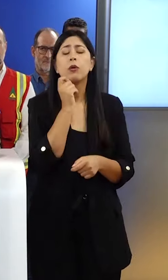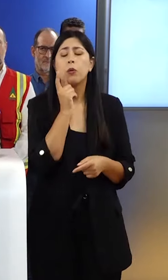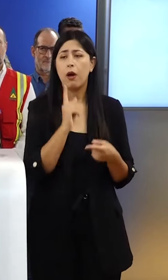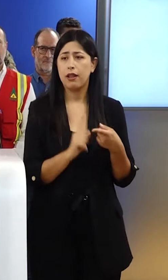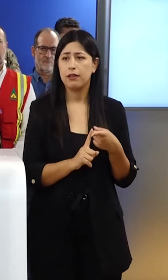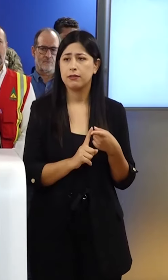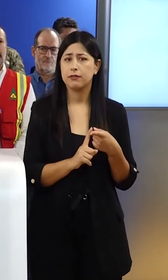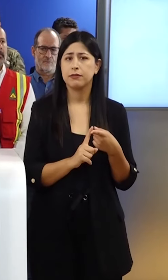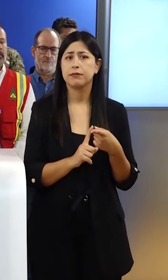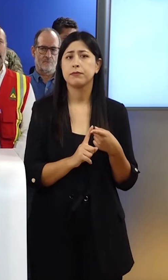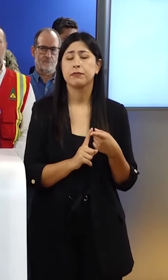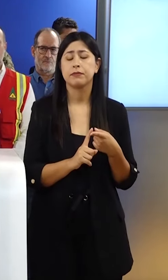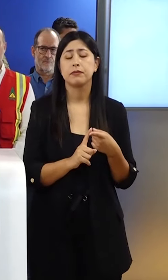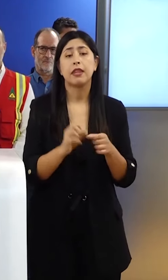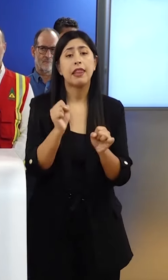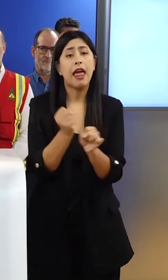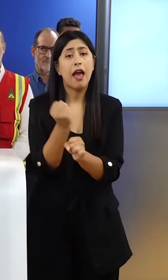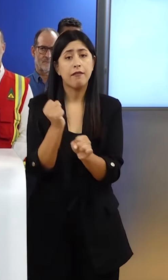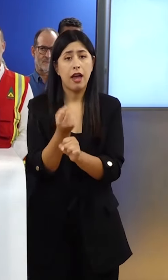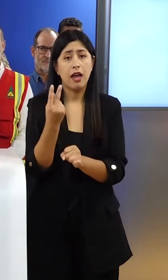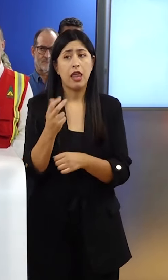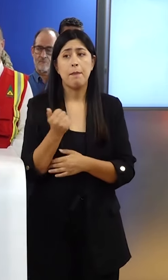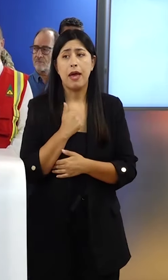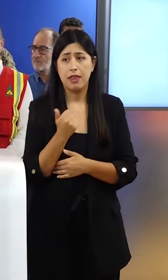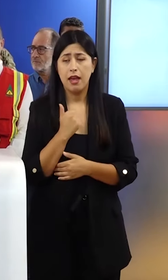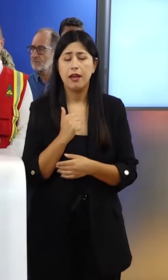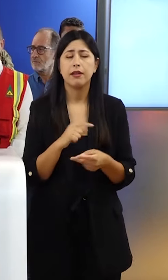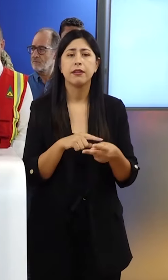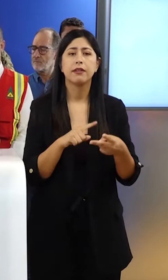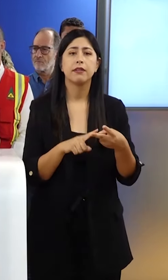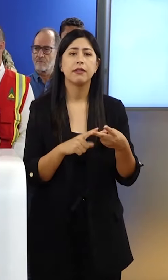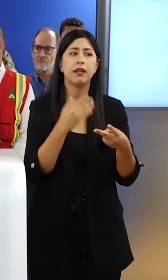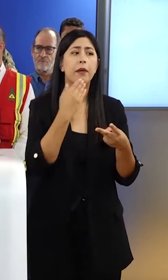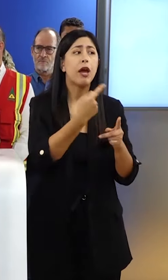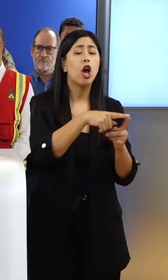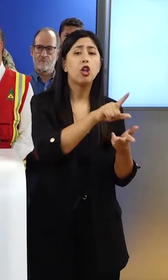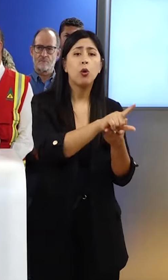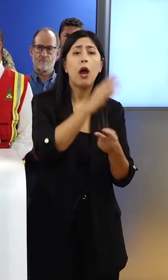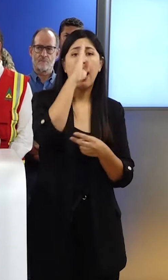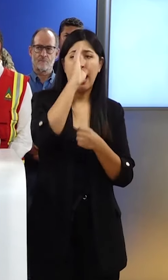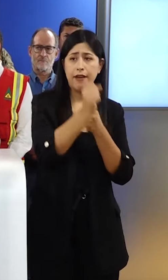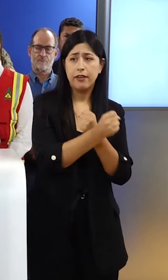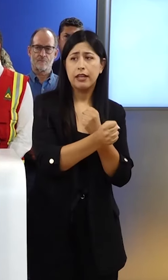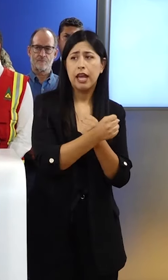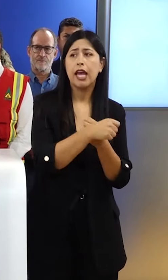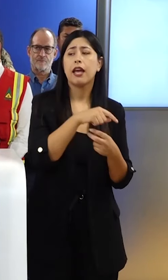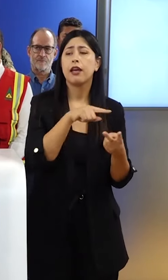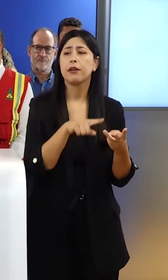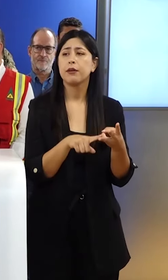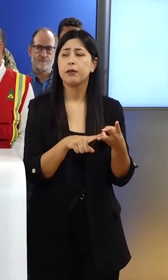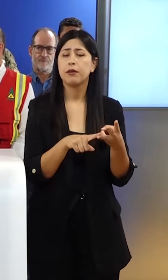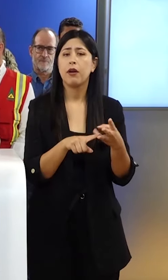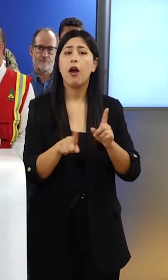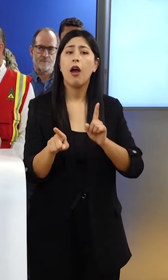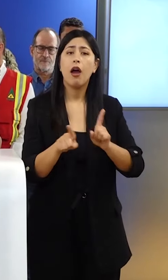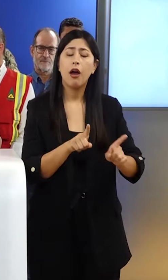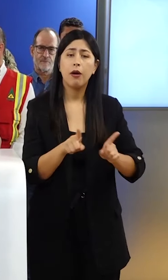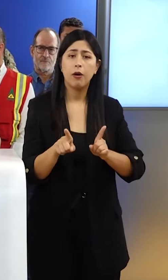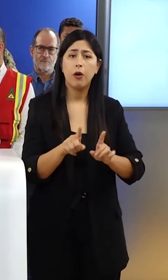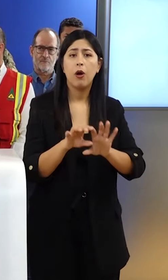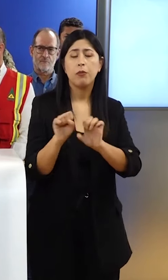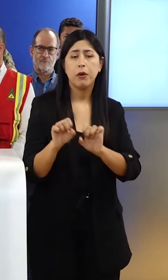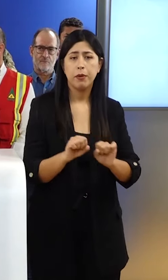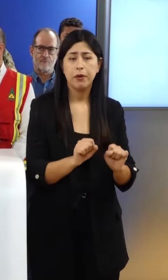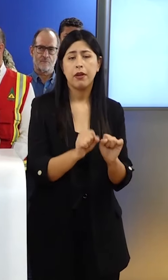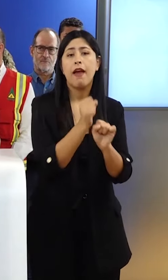parte los funcionarios de la policía de investigaciones en otros lugares carabineros de chile en coordinación